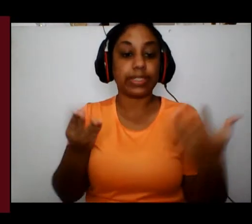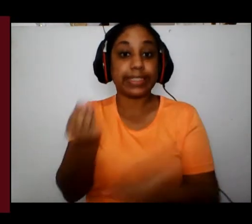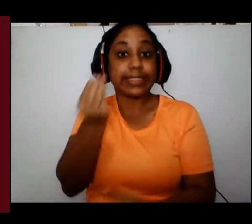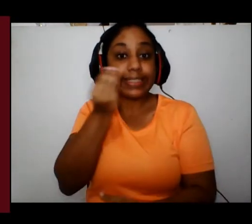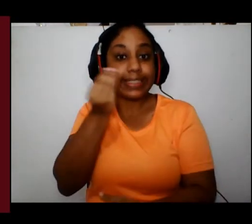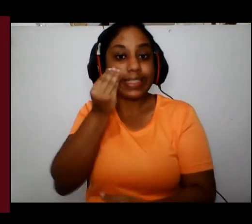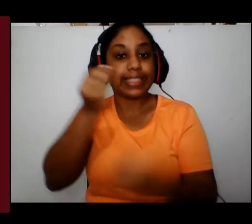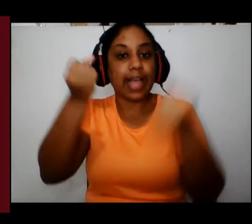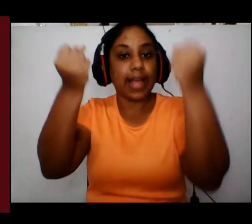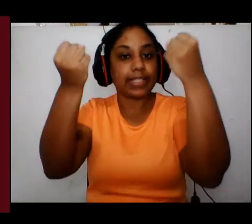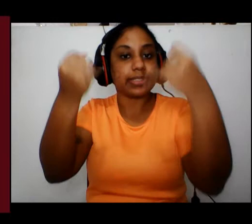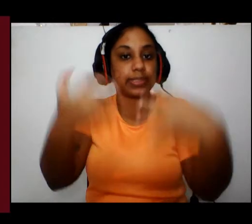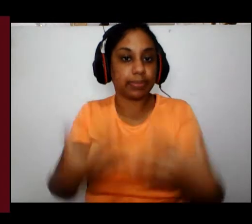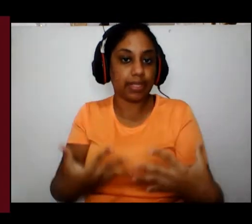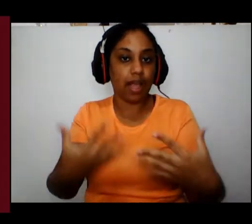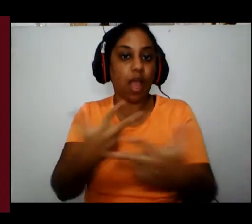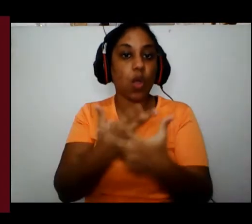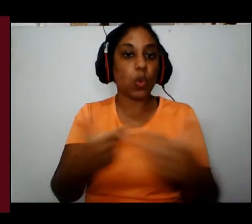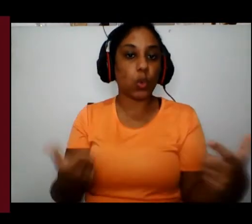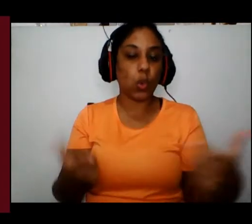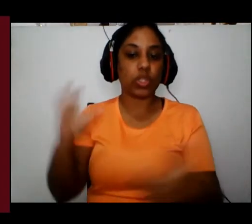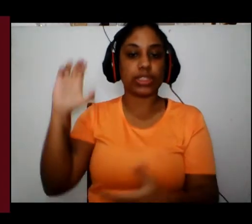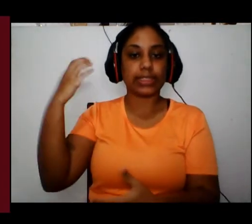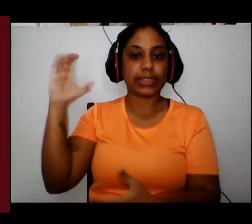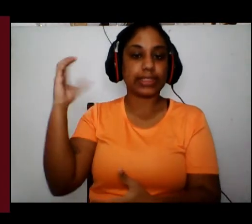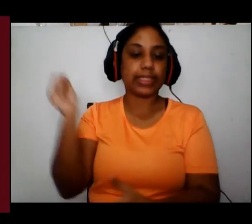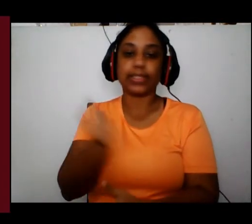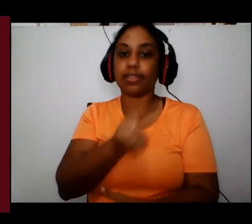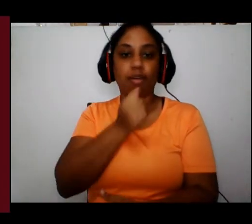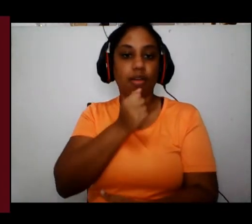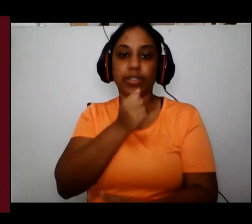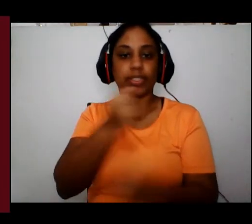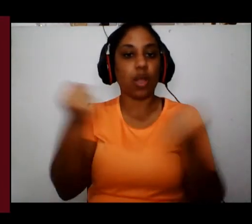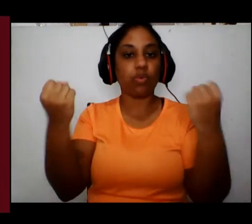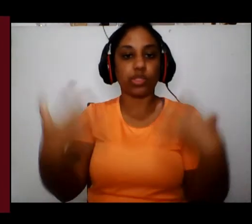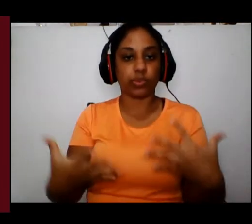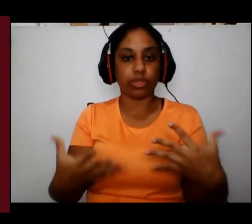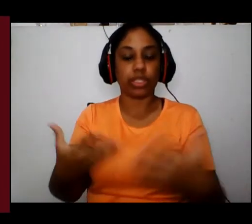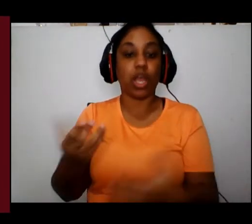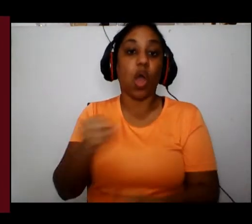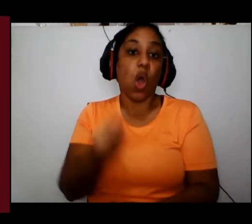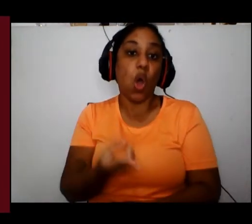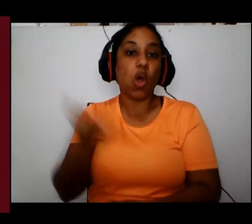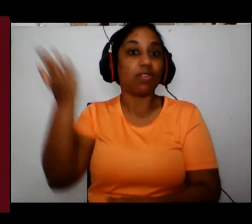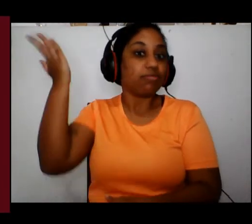o objetivo de um mito é explicar fatos que a ciência não explica, que a ciência